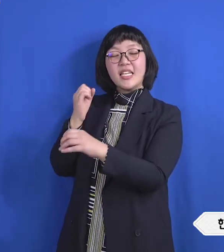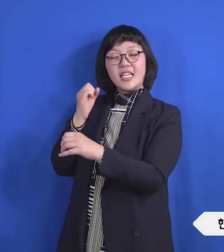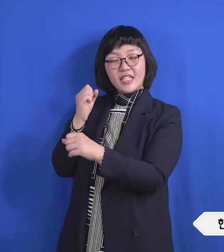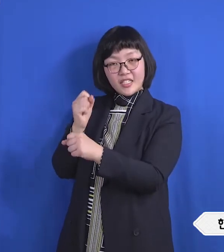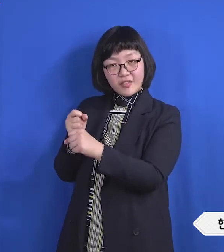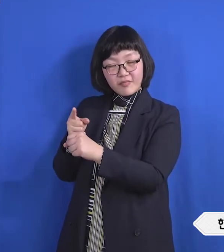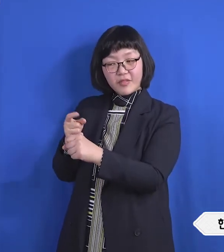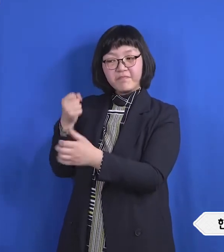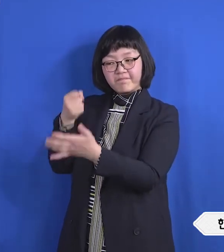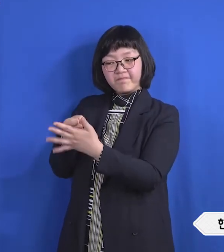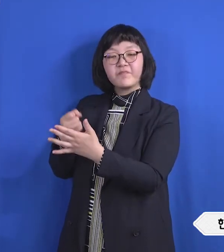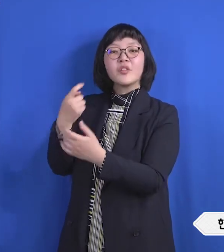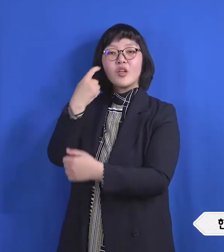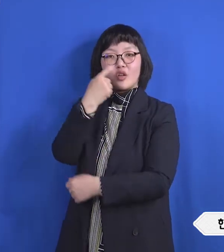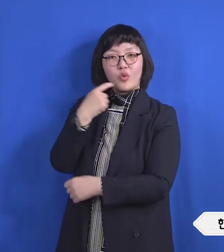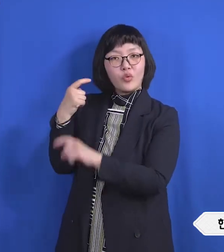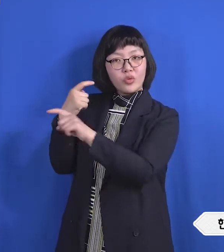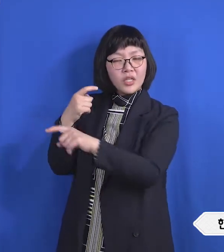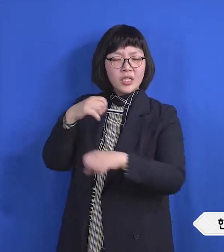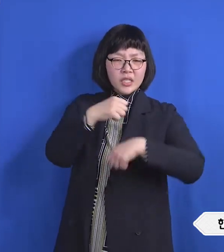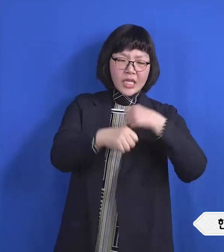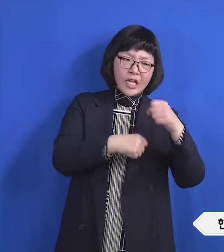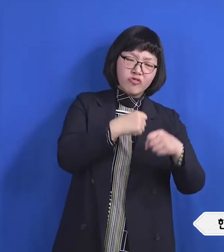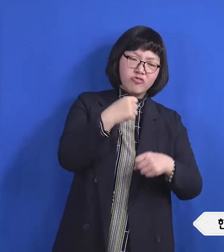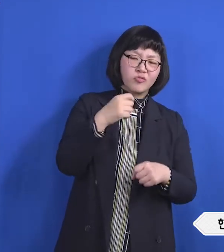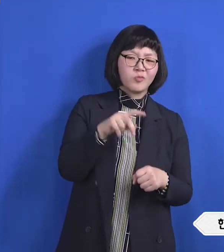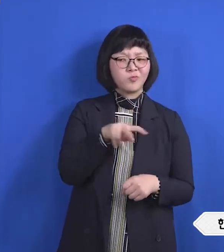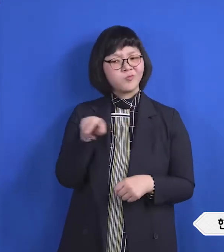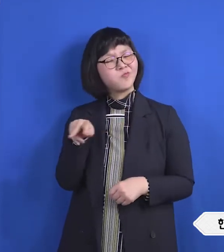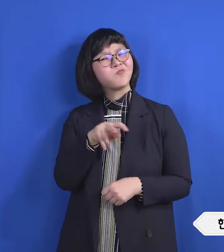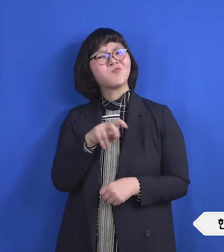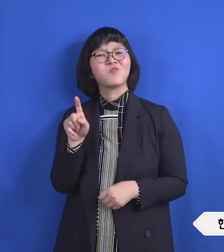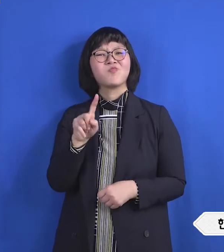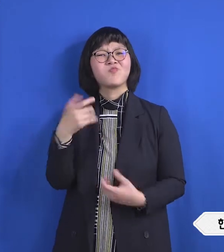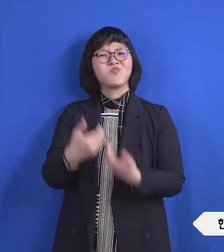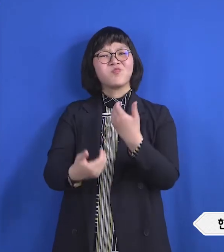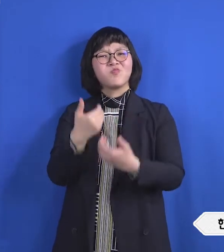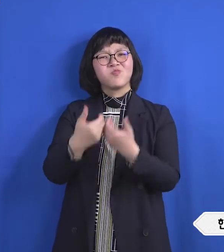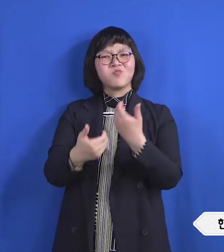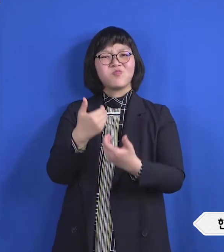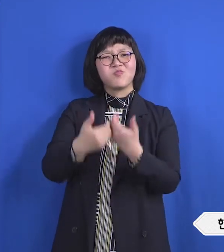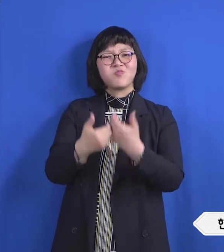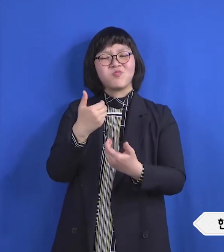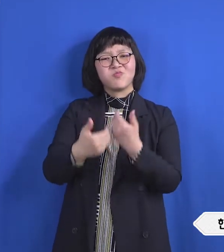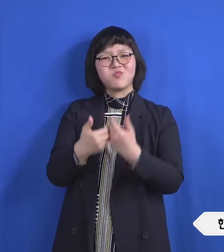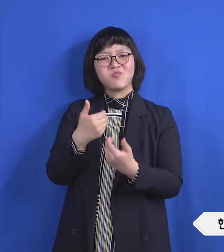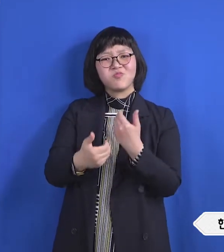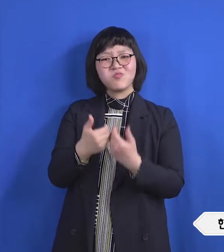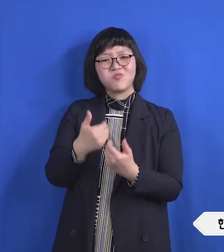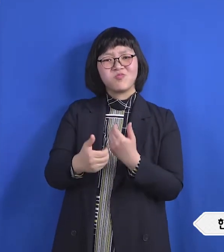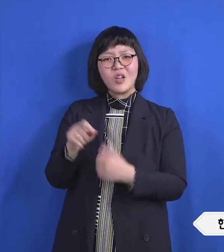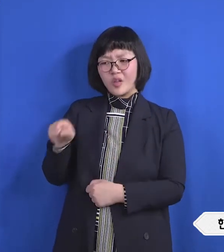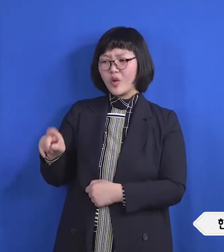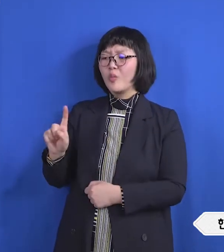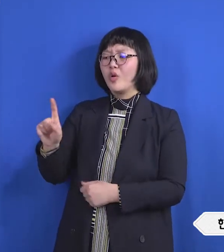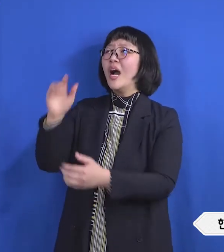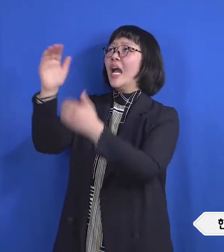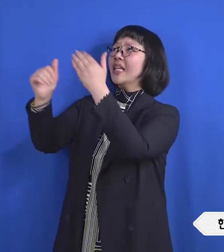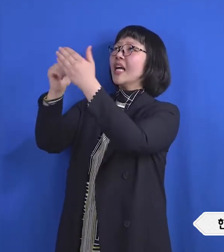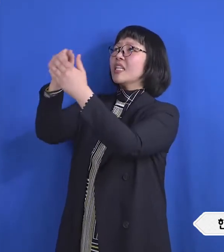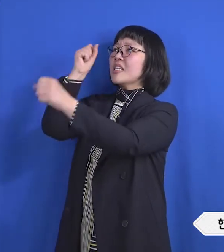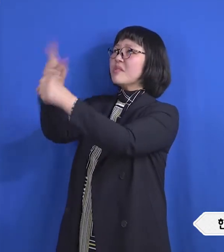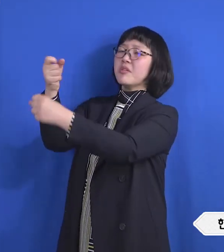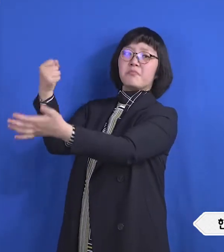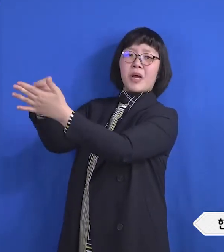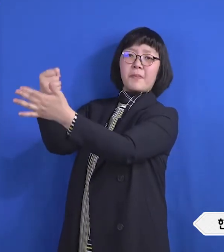인간의 생각으로는 참 양립하기가 어려운 교리인 것 같습니다. 하나는 하나님이 딱